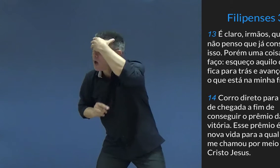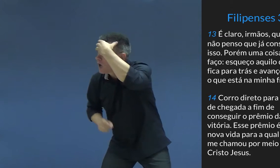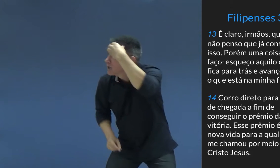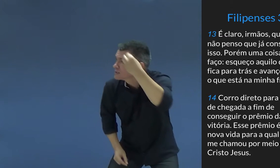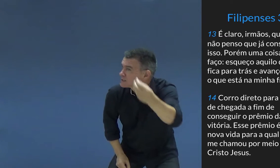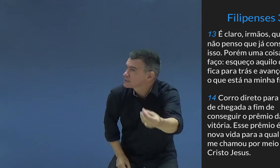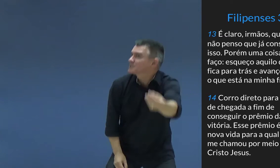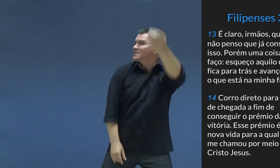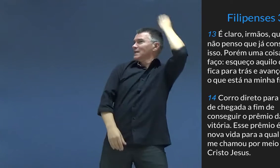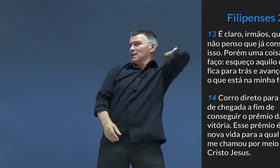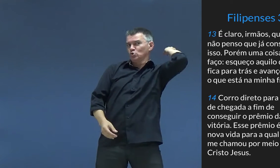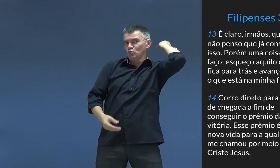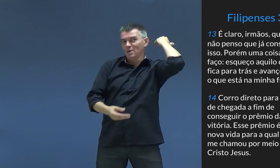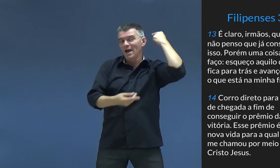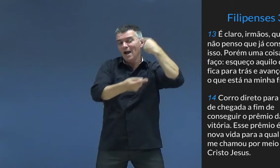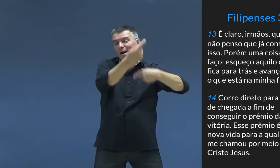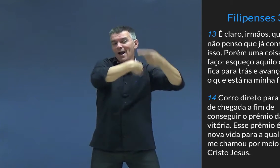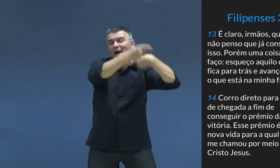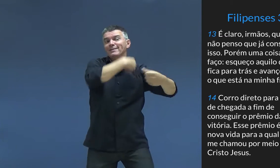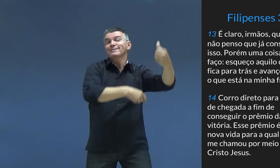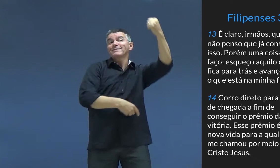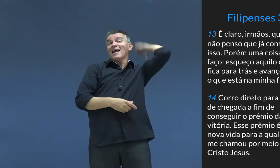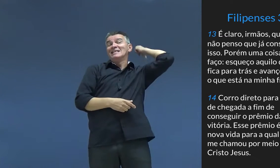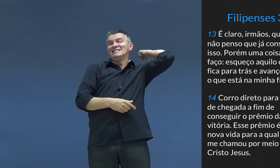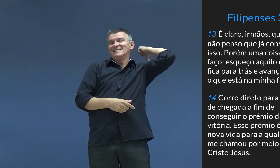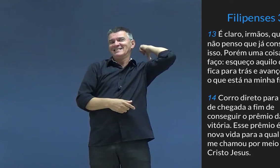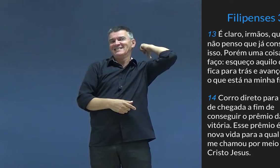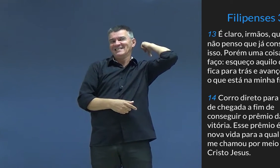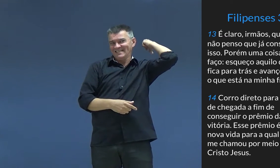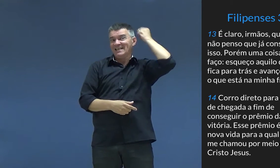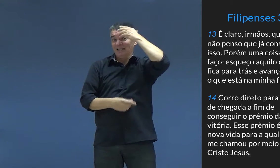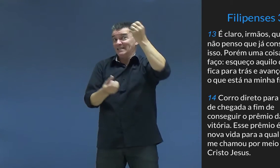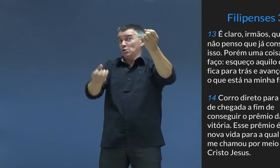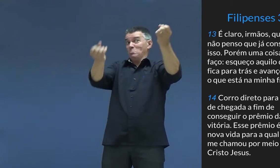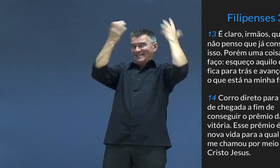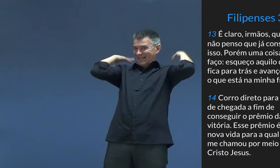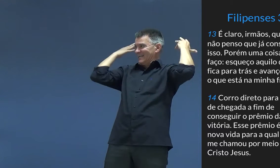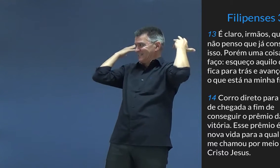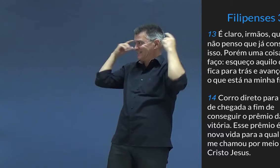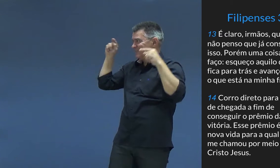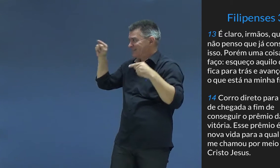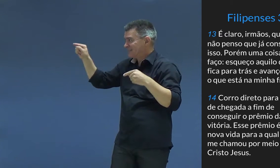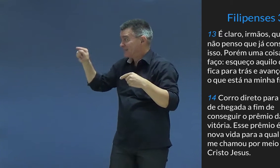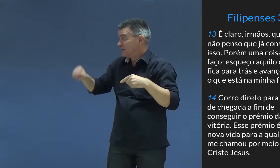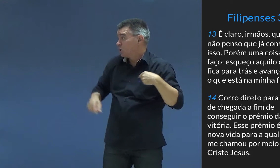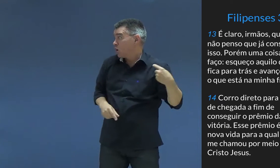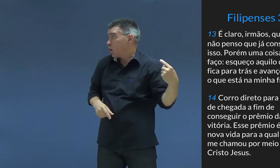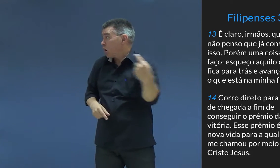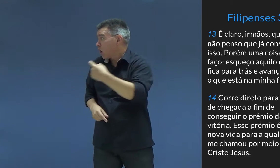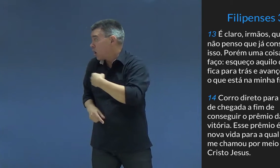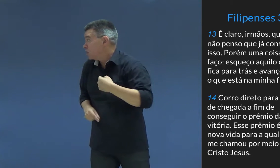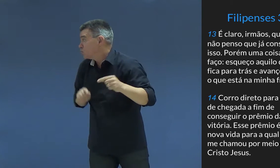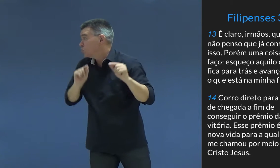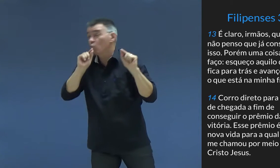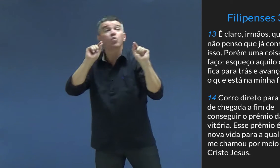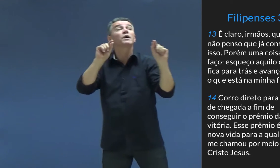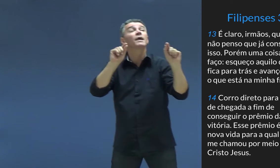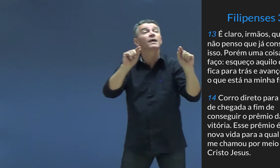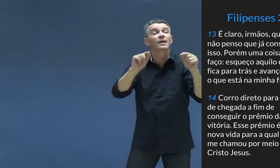Esqueço aquilo que fica para trás, né? Eu esqueço. E